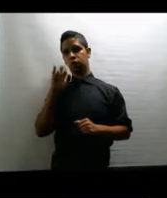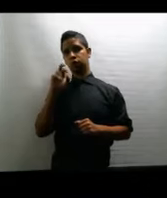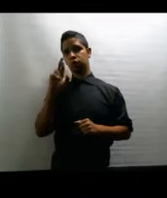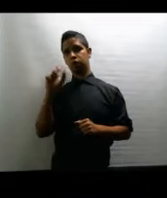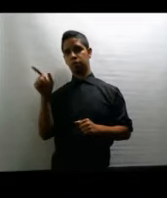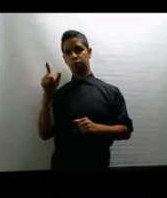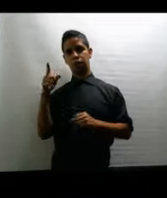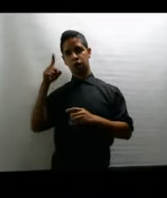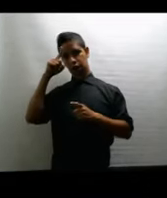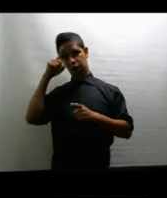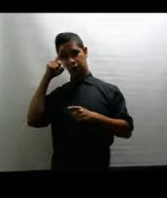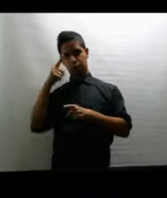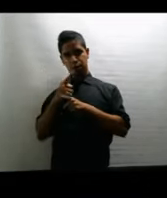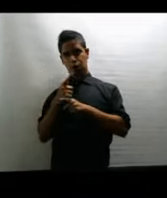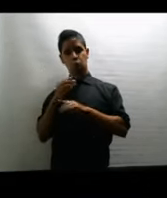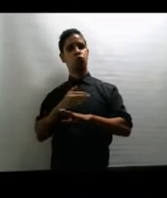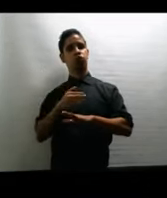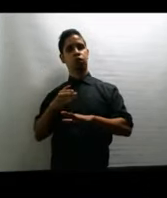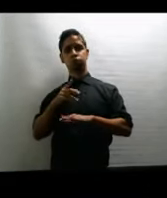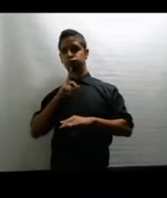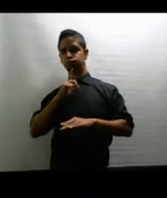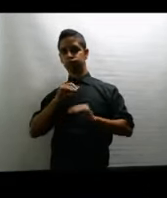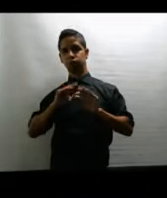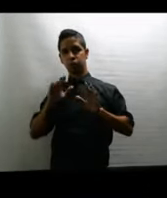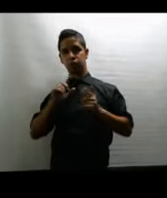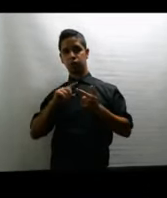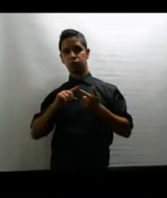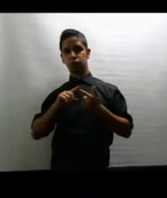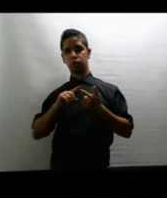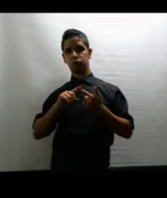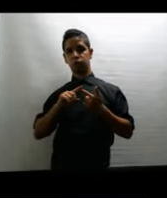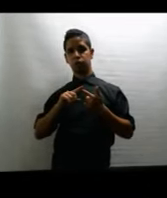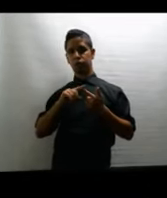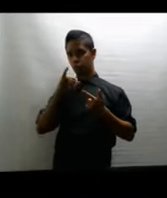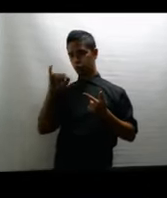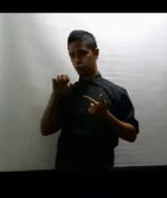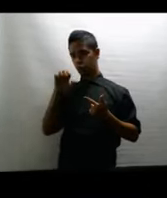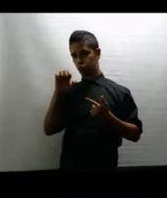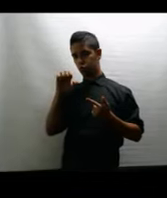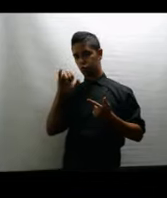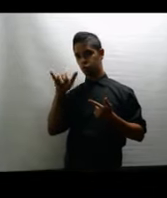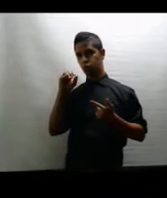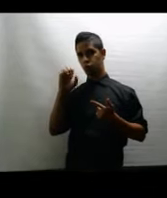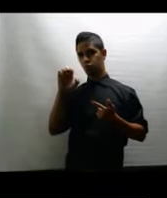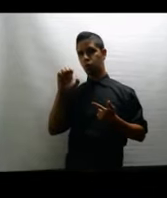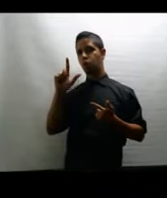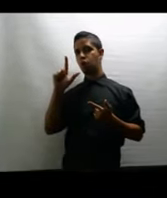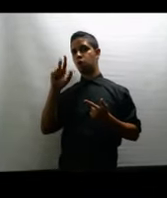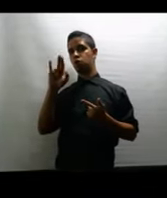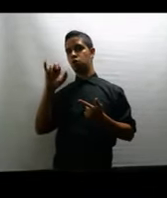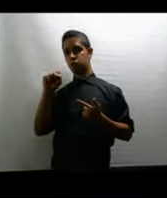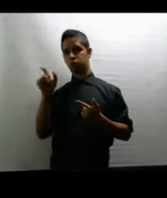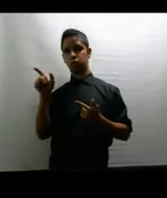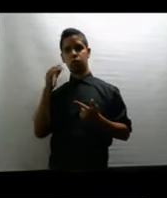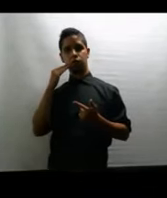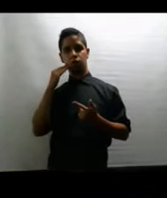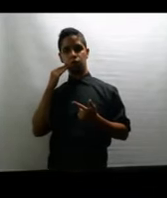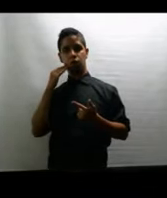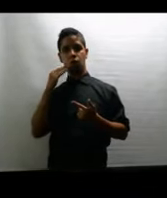hermano musical. Y además de Joe Luis, tengo dos Joes. Anda. De Joe Luis, que es un